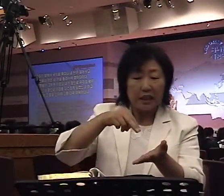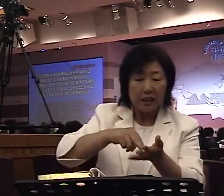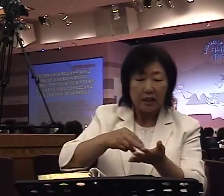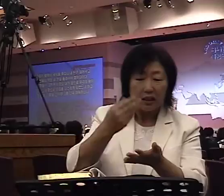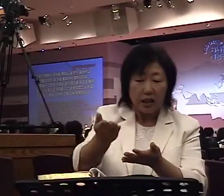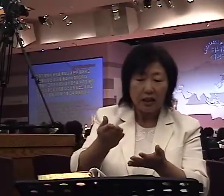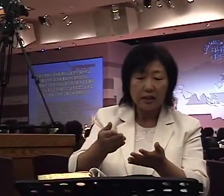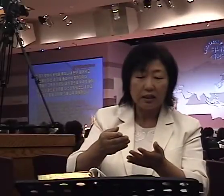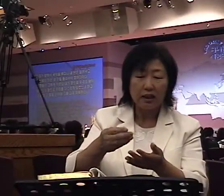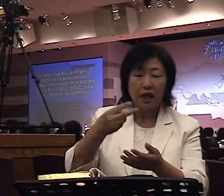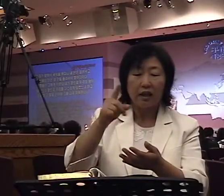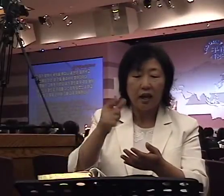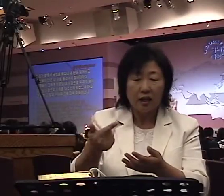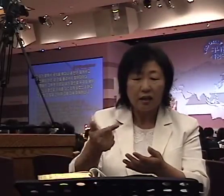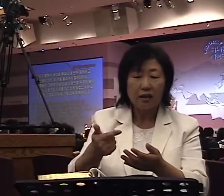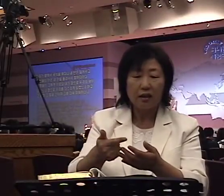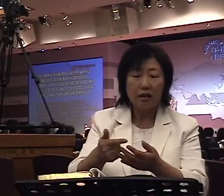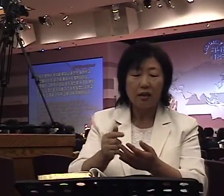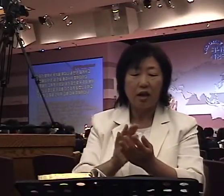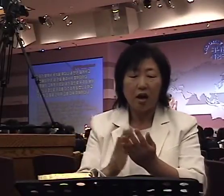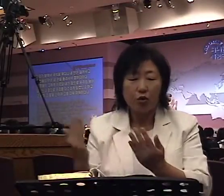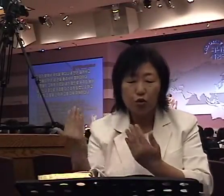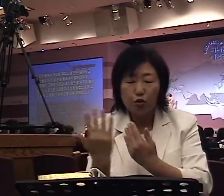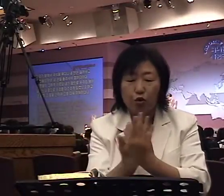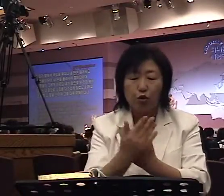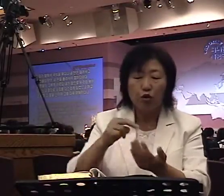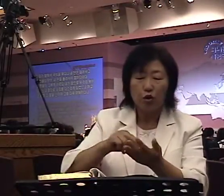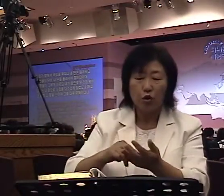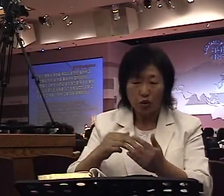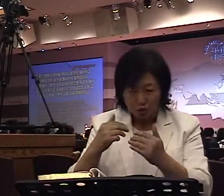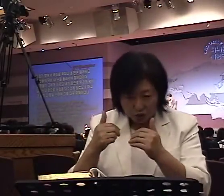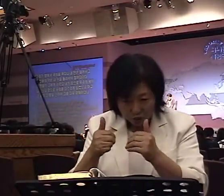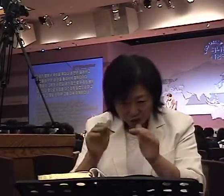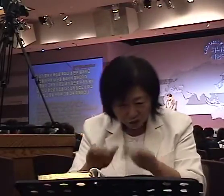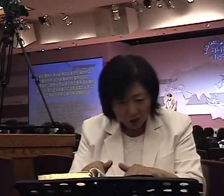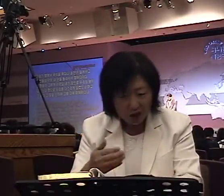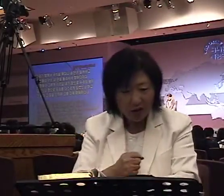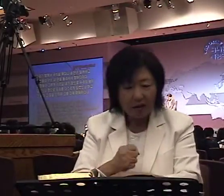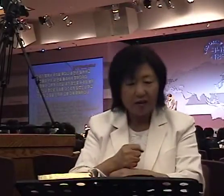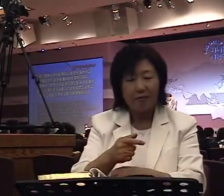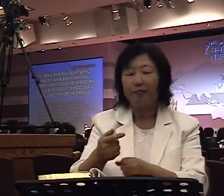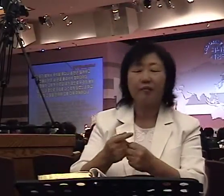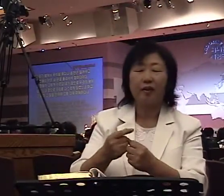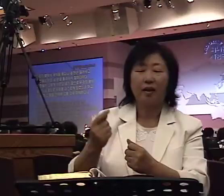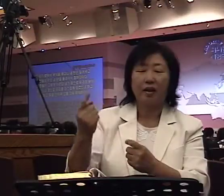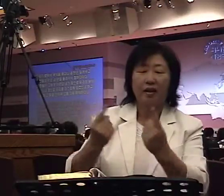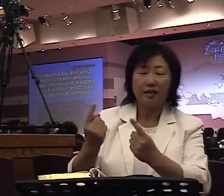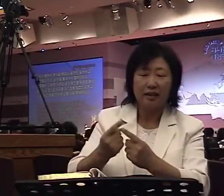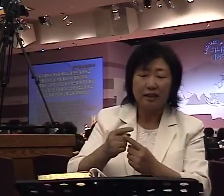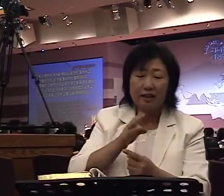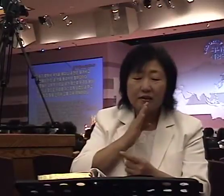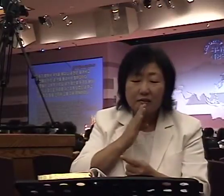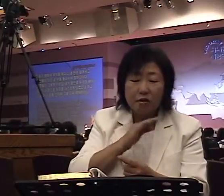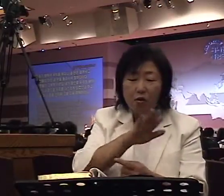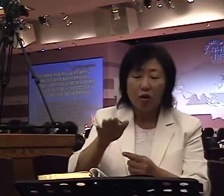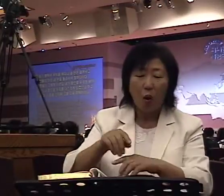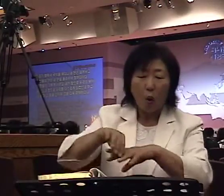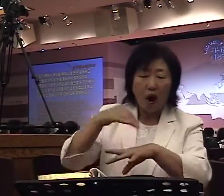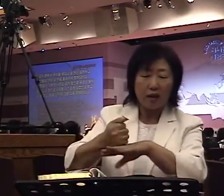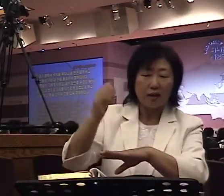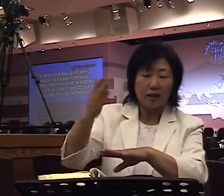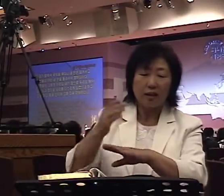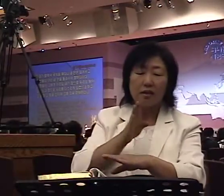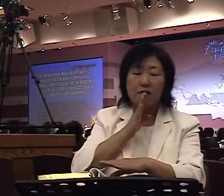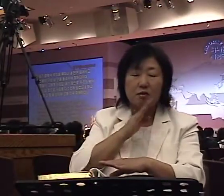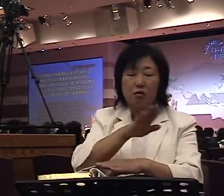당신들의 단은 내 단을 둘러서서 절하도이다. 그 형들이 그에게 이르되 내가 참으로 우리의 왕이 되겠느냐